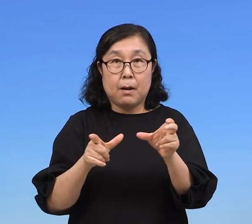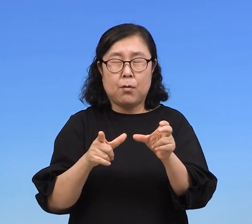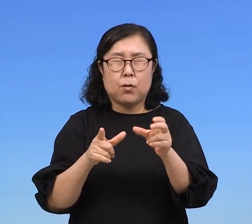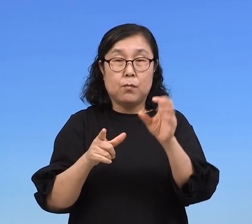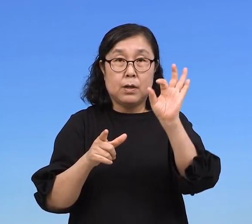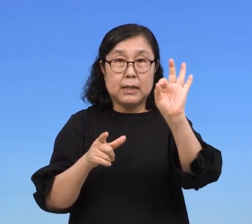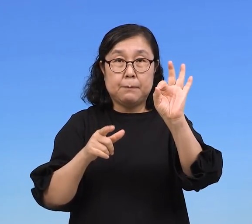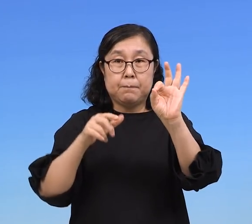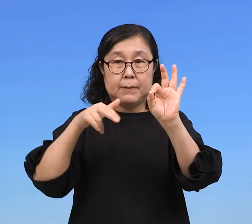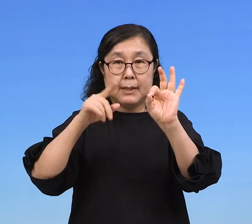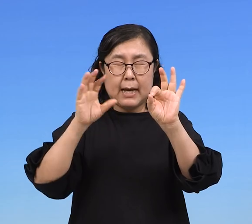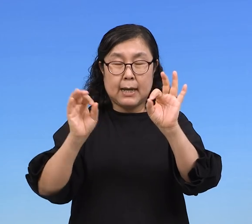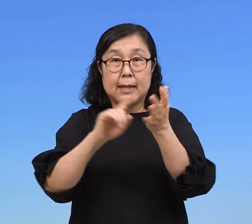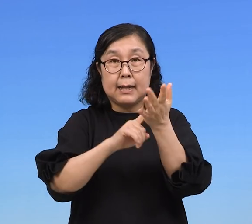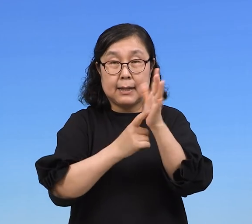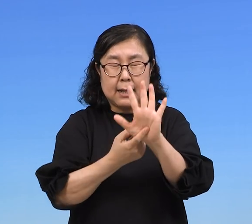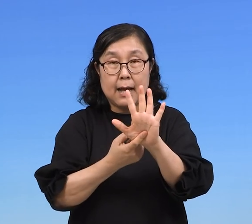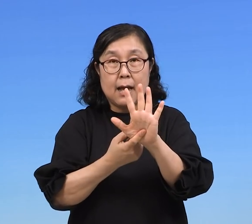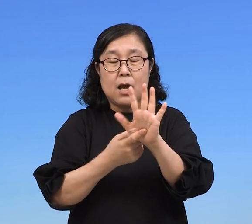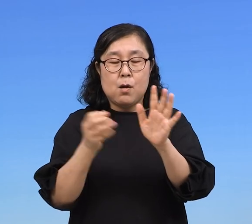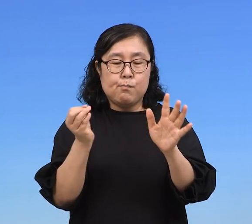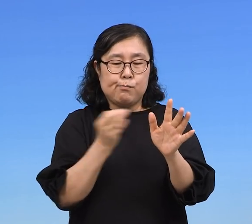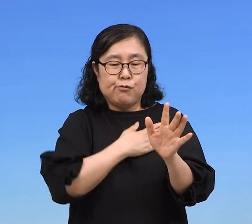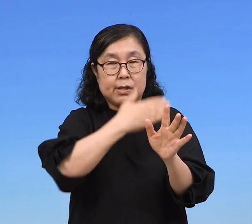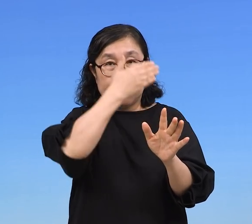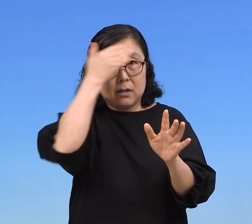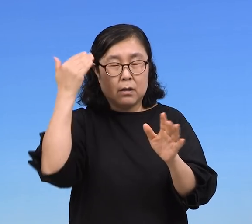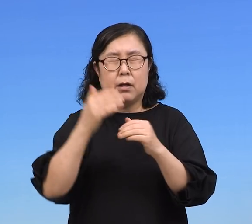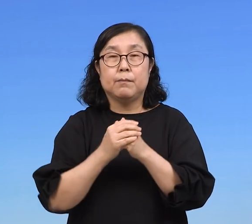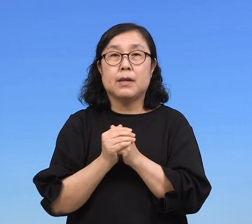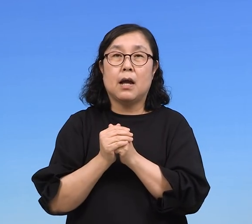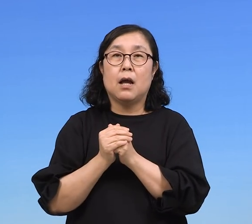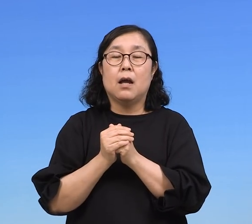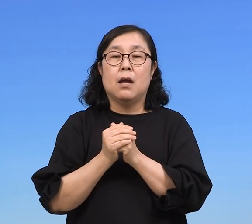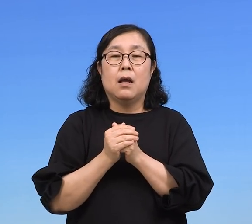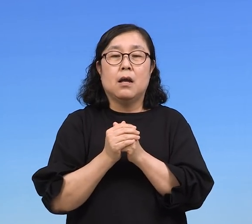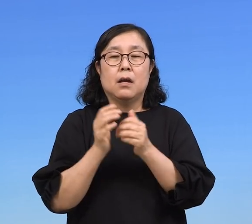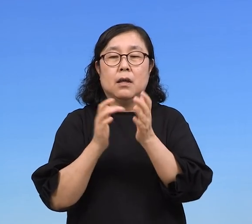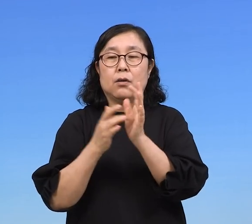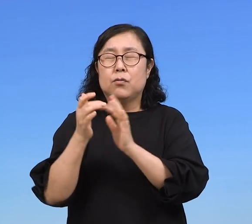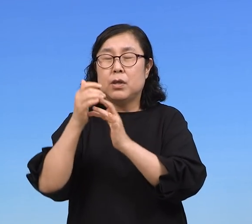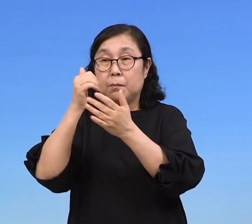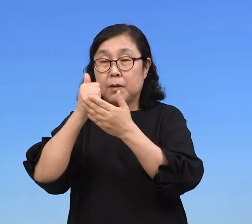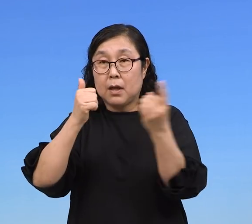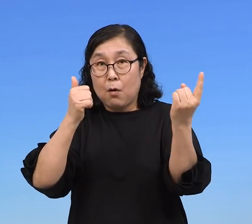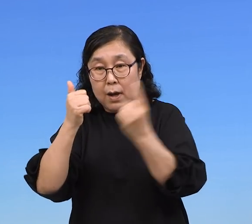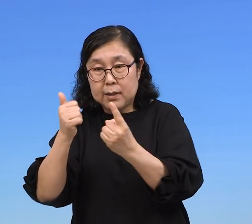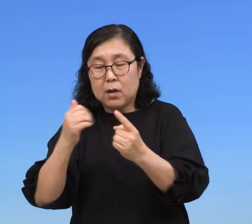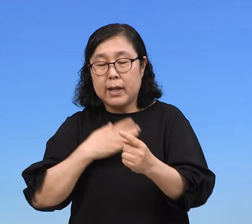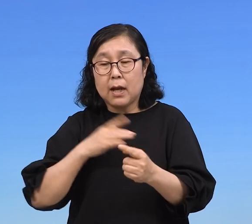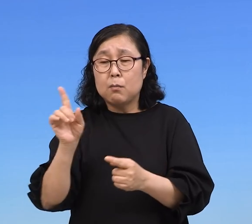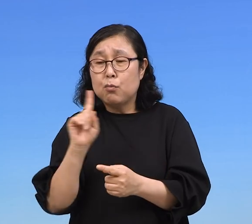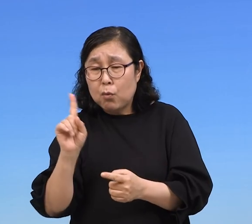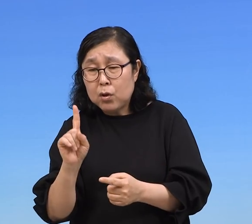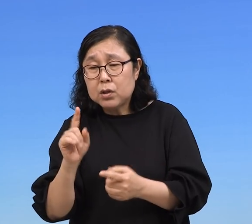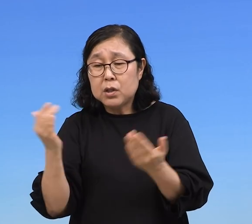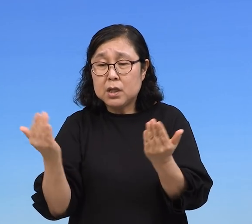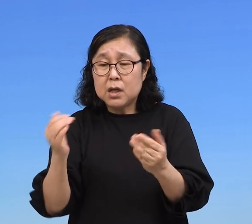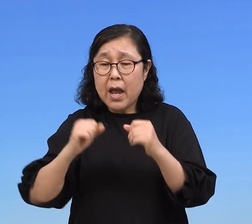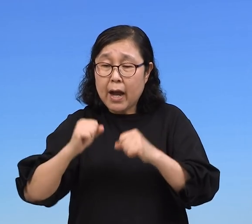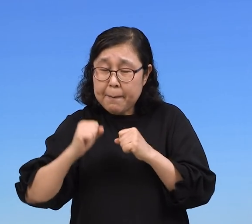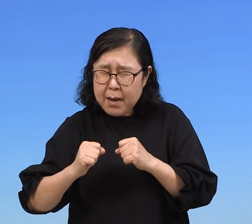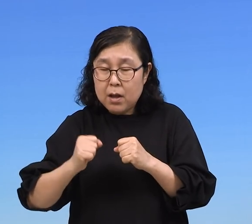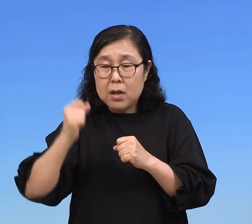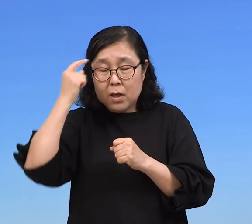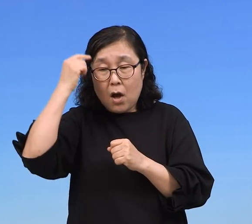부자 청년 아닙니까? 이 부자 청년이 예수님께 달려와 가지고 내가 뭘 해야 영생을 얻으리까 질문을